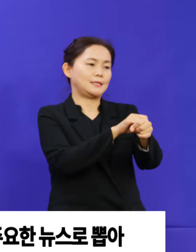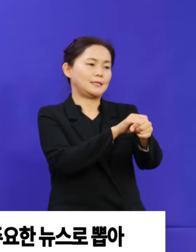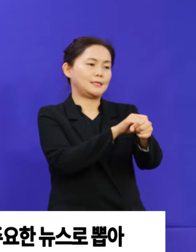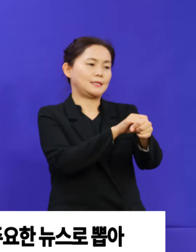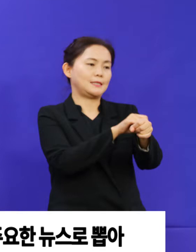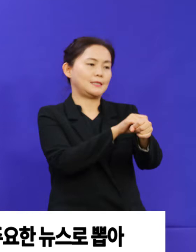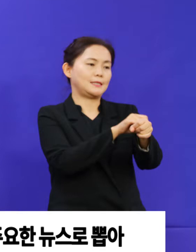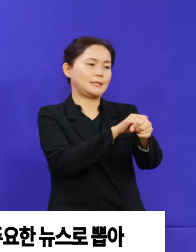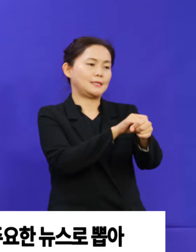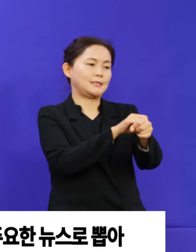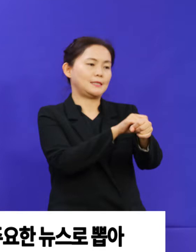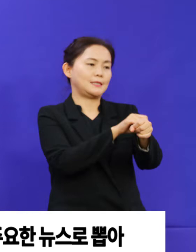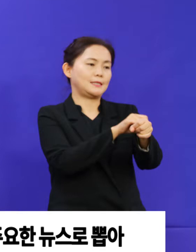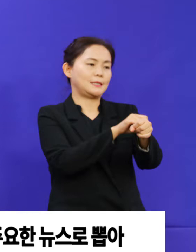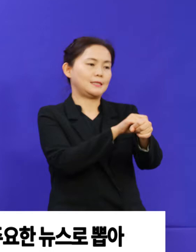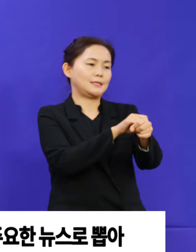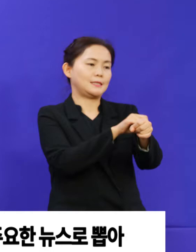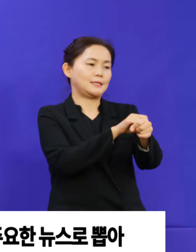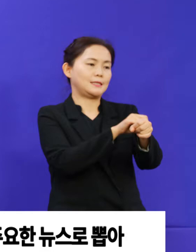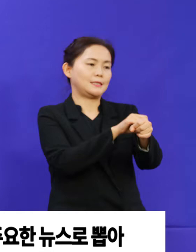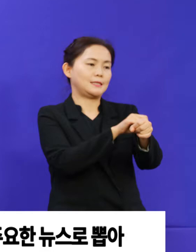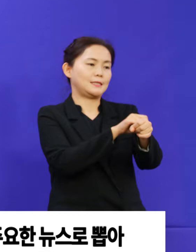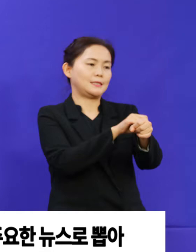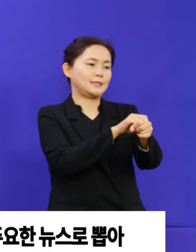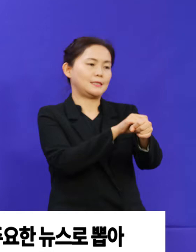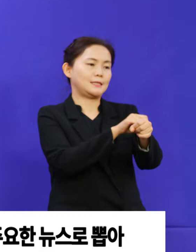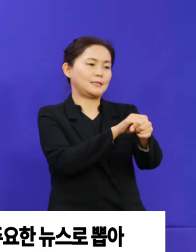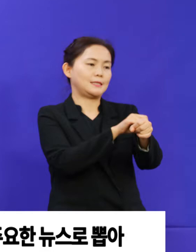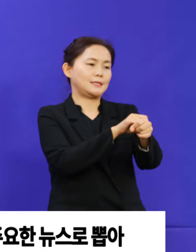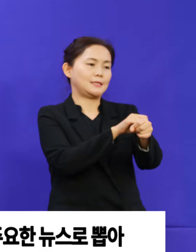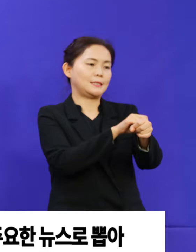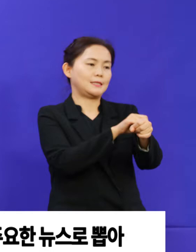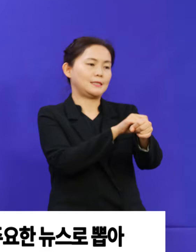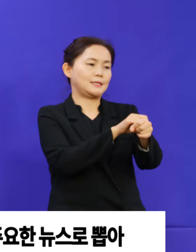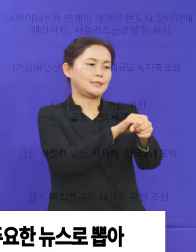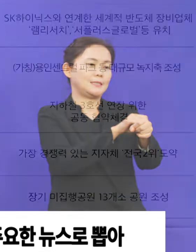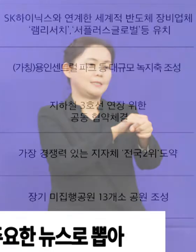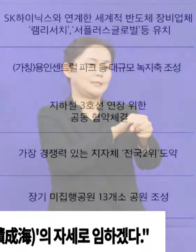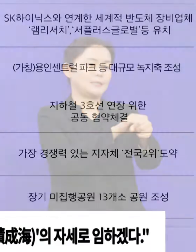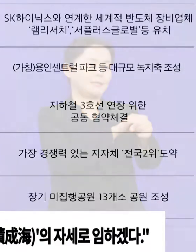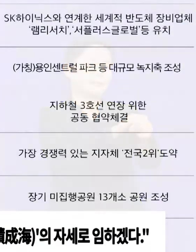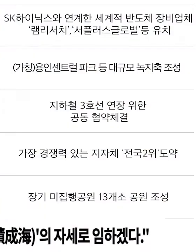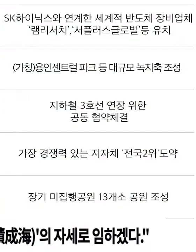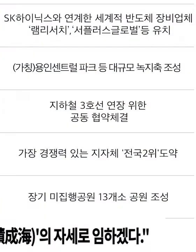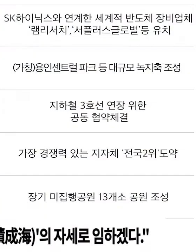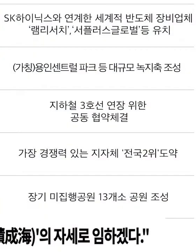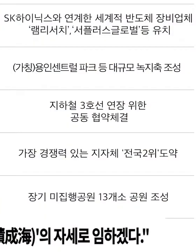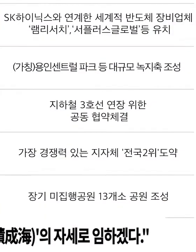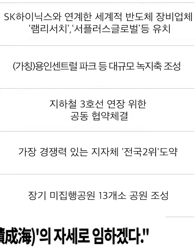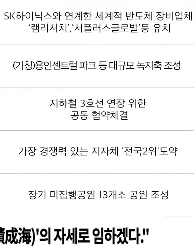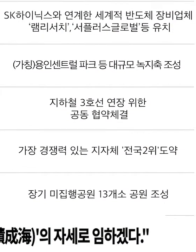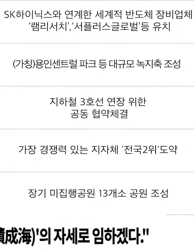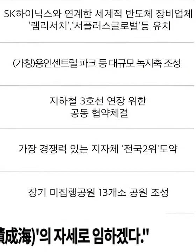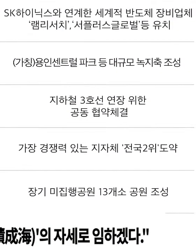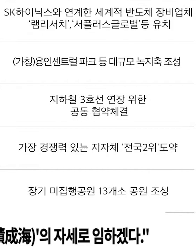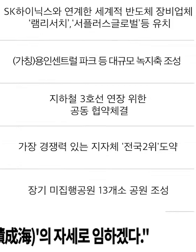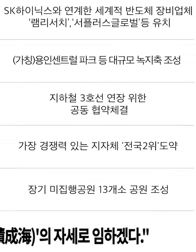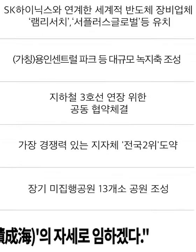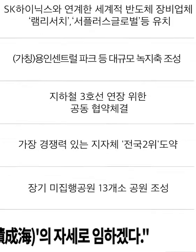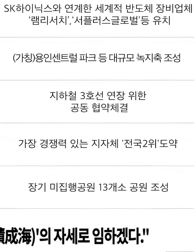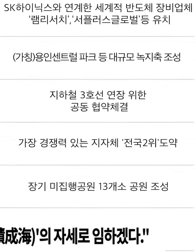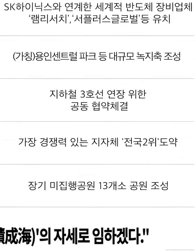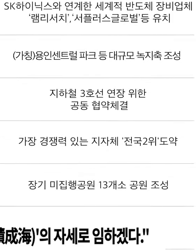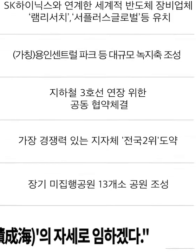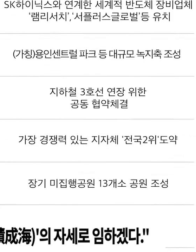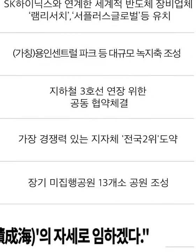권한과 재량권을 부여받은 농인 특례 시 시련을 가장 주요한 뉴스로 꼽았습니다 109기 용인 시장은 시민들께서